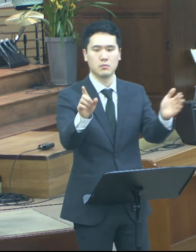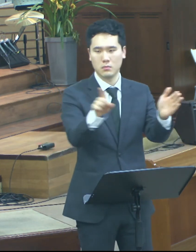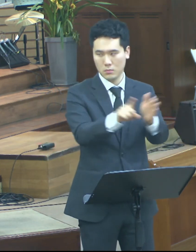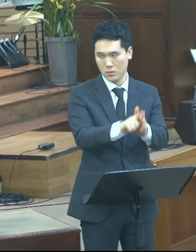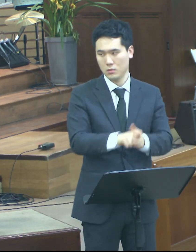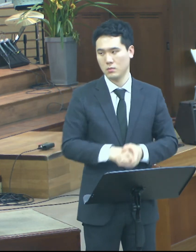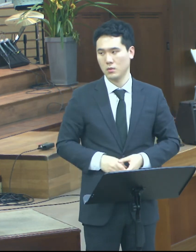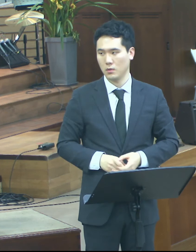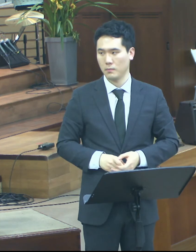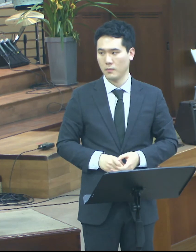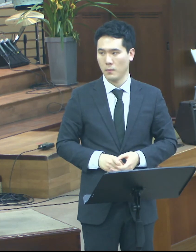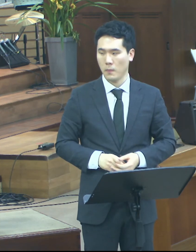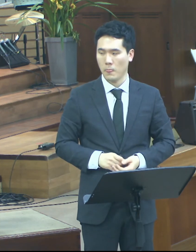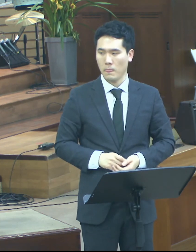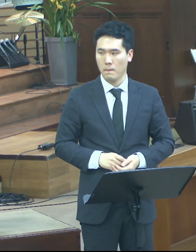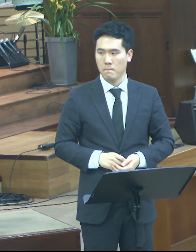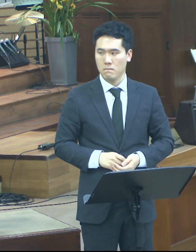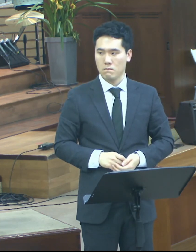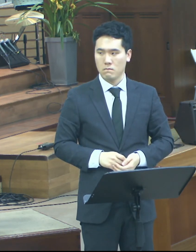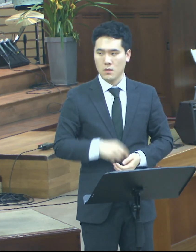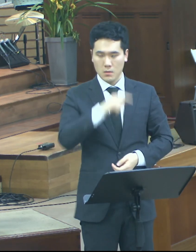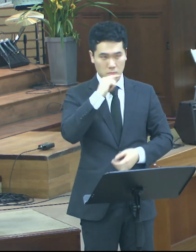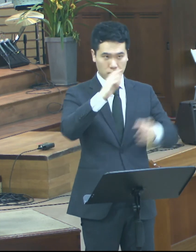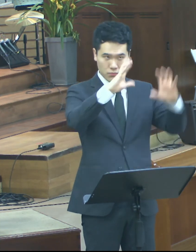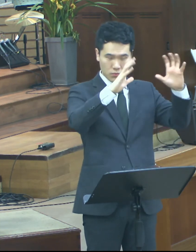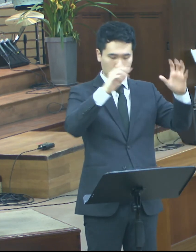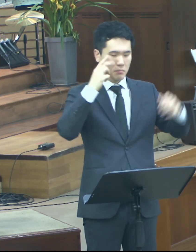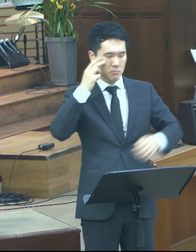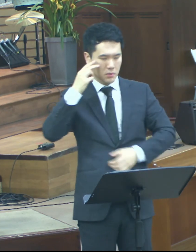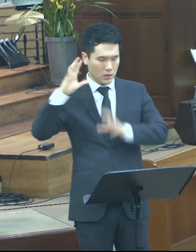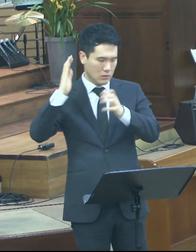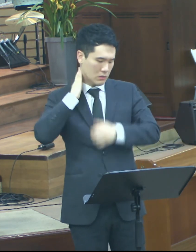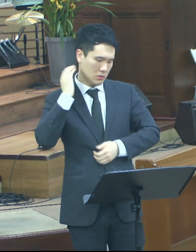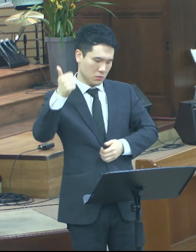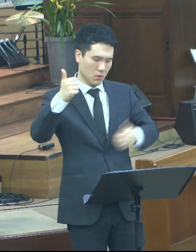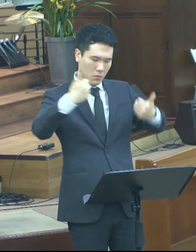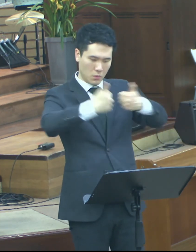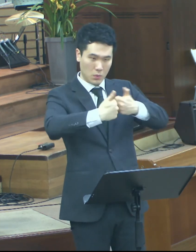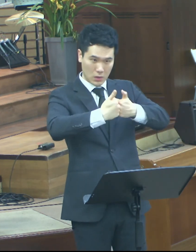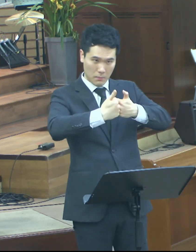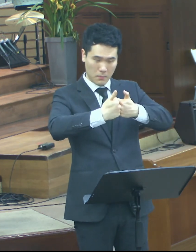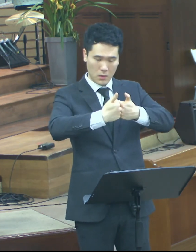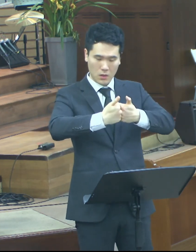잘못될 거라고만 보지 마세요. 그 회담이 그렇게 끝난 게 우리에게 축복이라고 얘기해 주는 사람도 많아요.